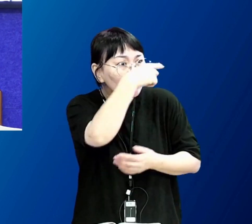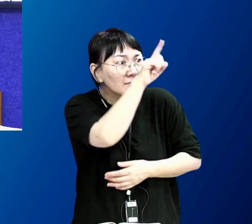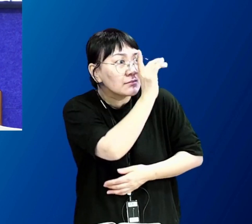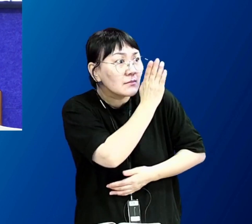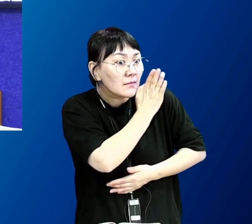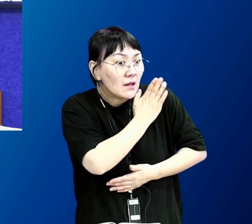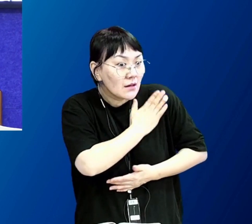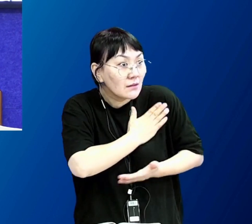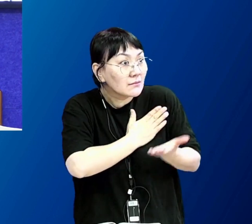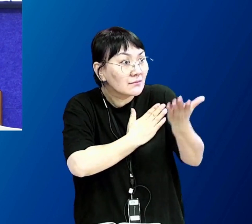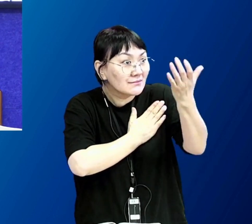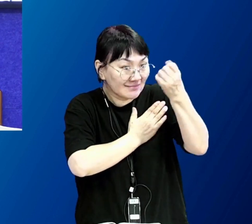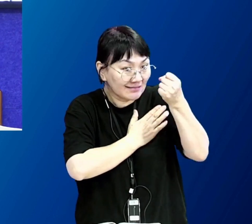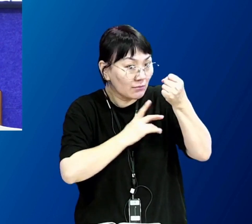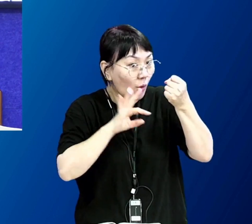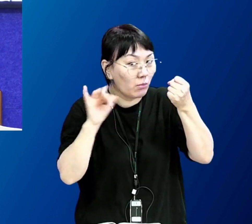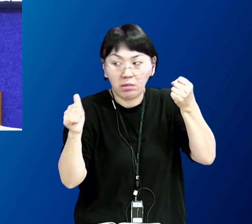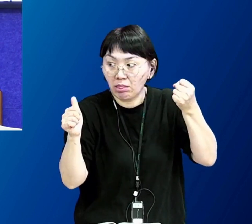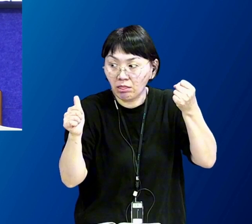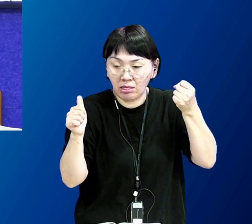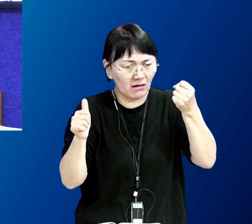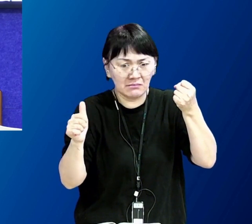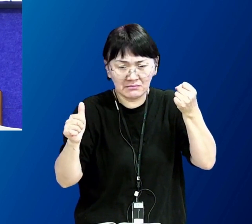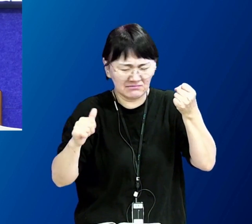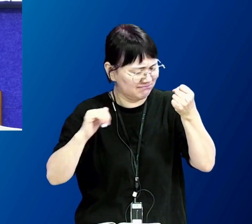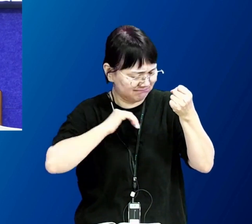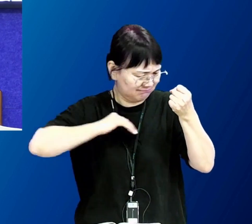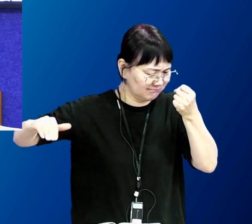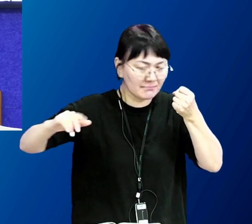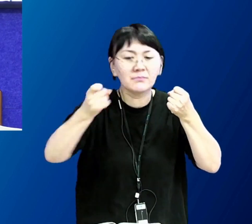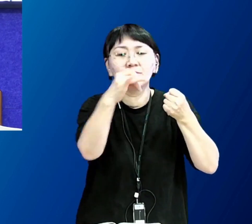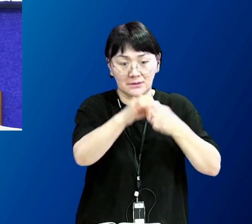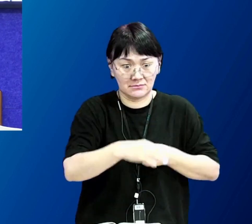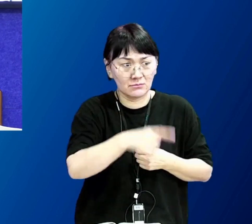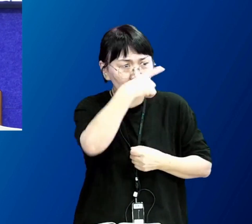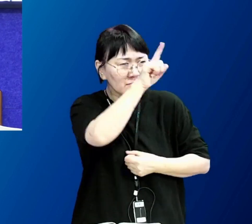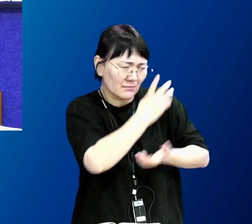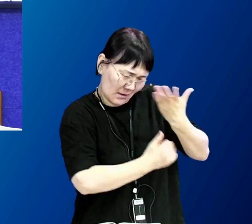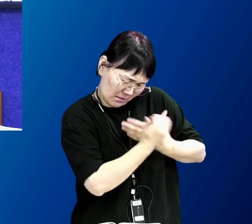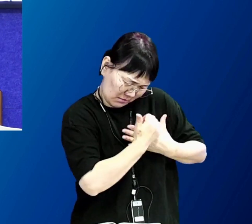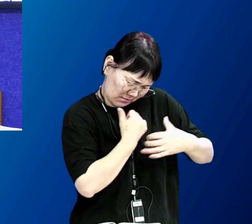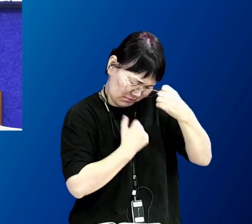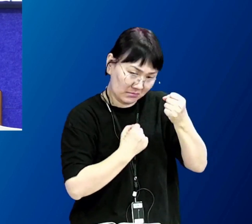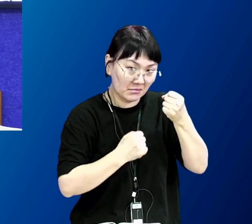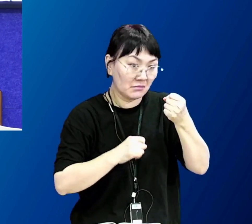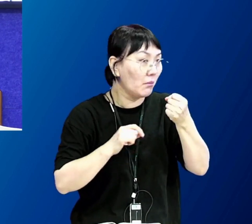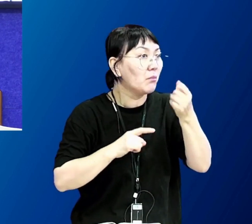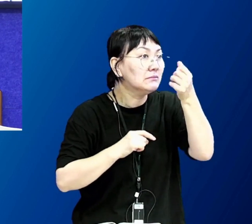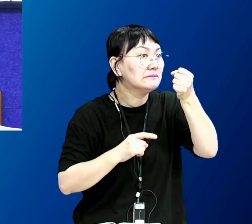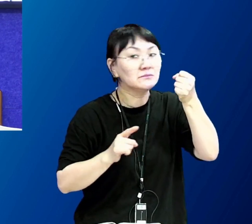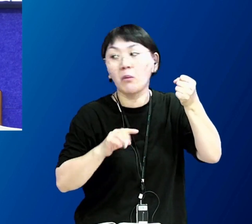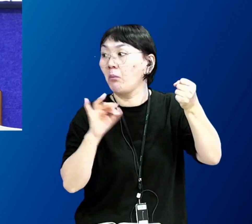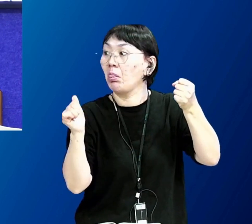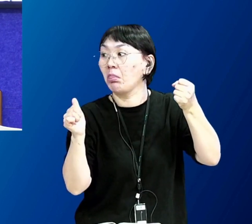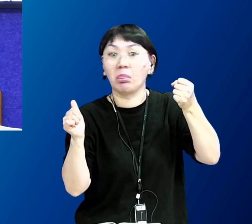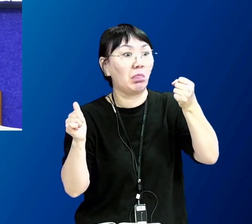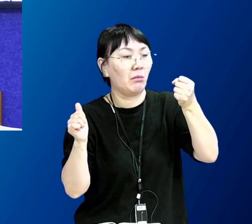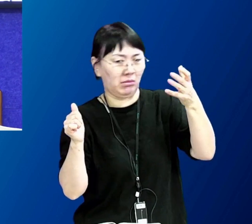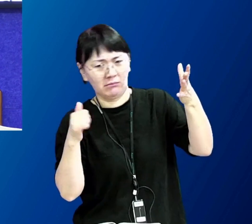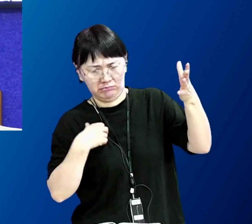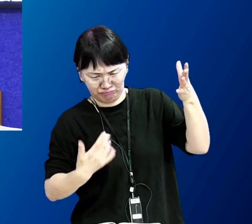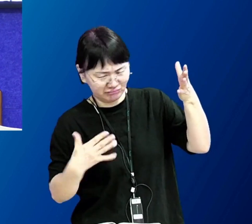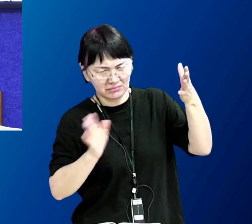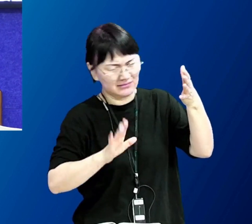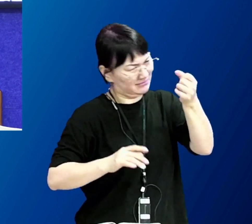зүйлийг бүү хүлээн зөвшөөрөө гэсэн үг баг. Эзний хайрын дотор л бялхам амьдраа гэсэн үг баг. Тэгвэл тэр хайр нь чамайг